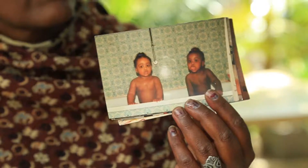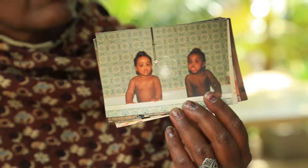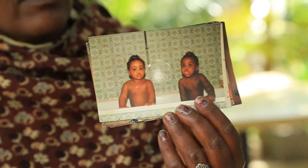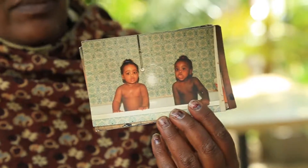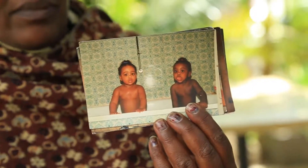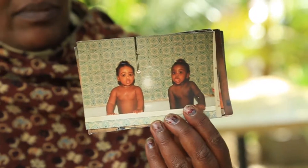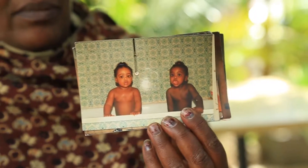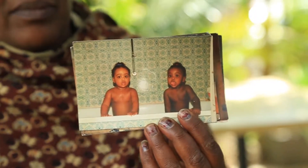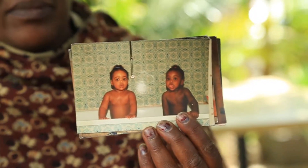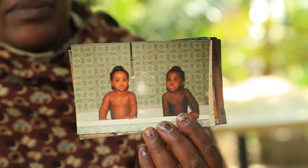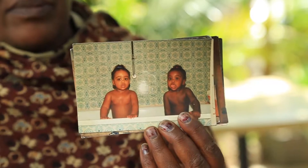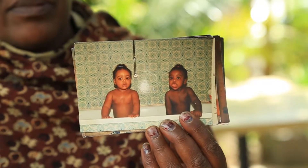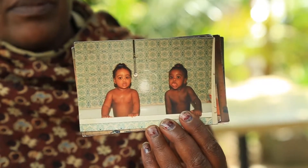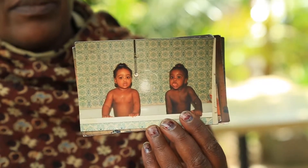እነዚህ ልጆቼ ናቸው። These are my children.